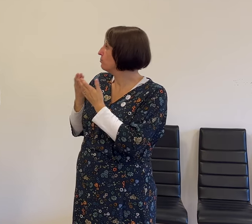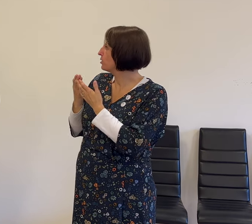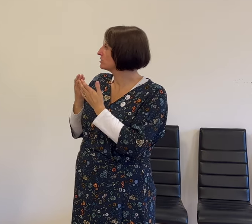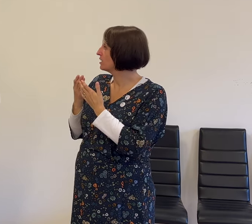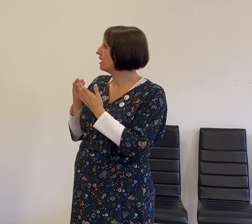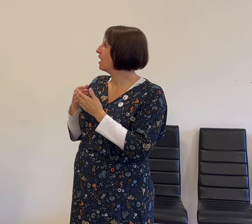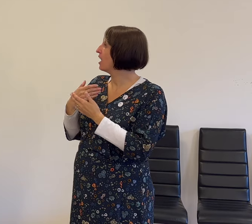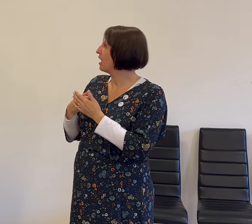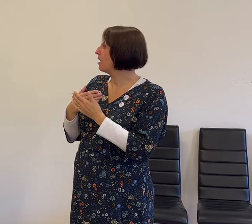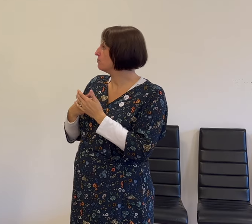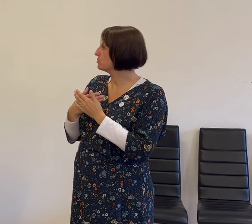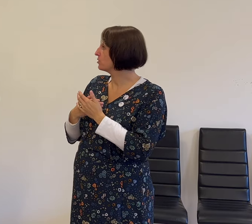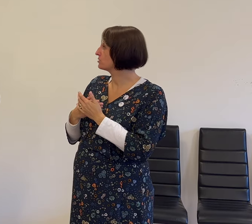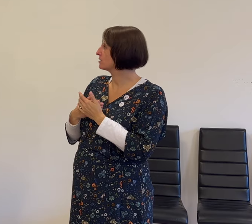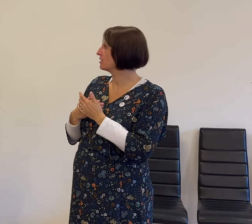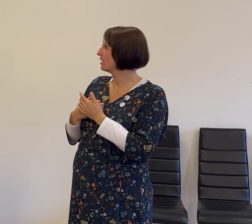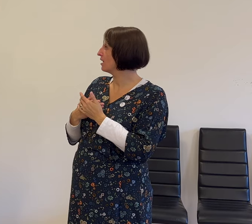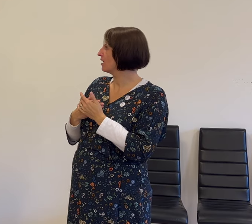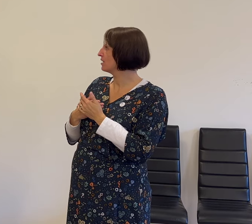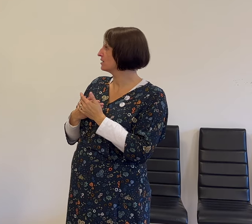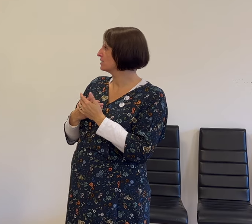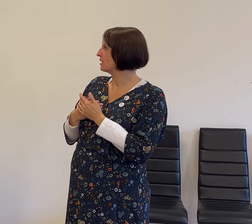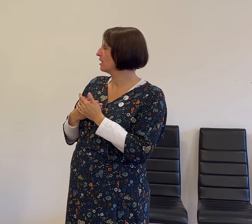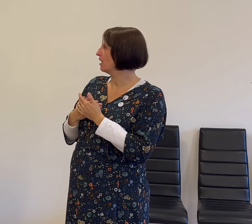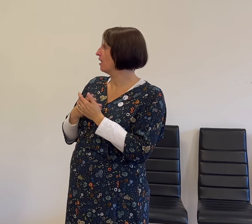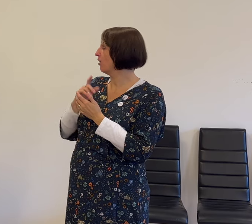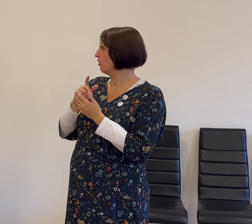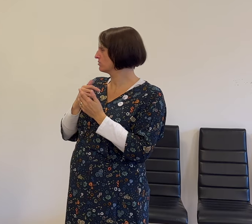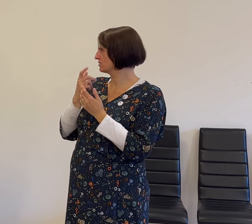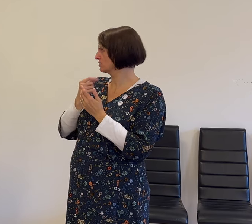A pokud to je rodina, tak je ta pravděpodobnost mnohem vyšší.